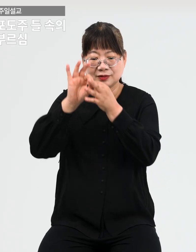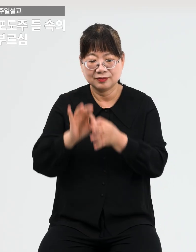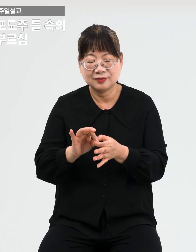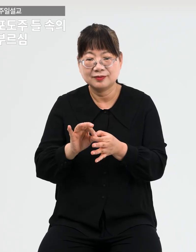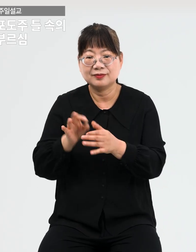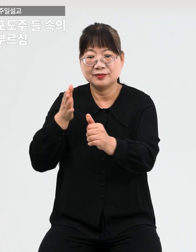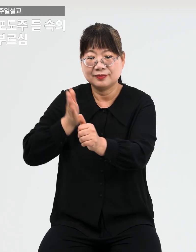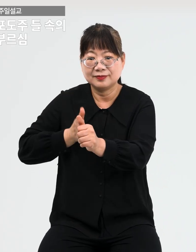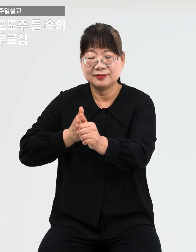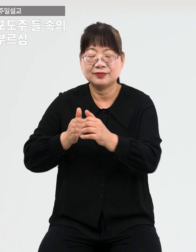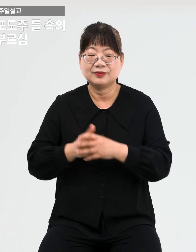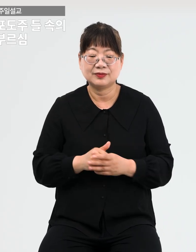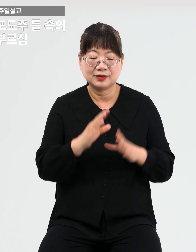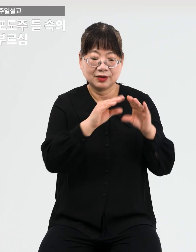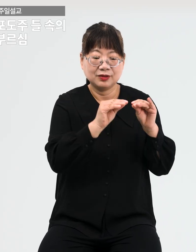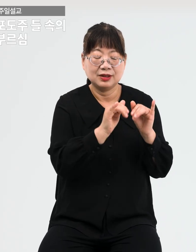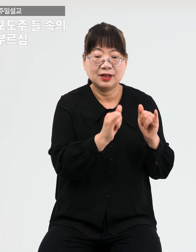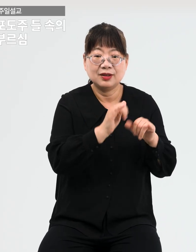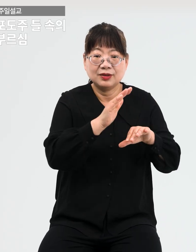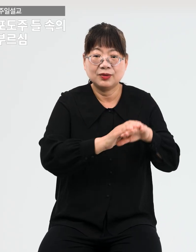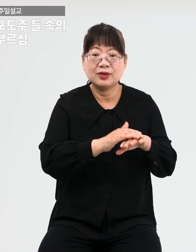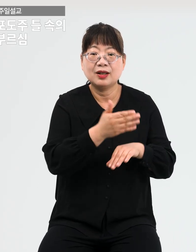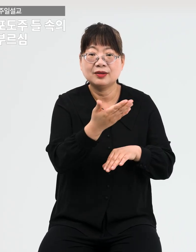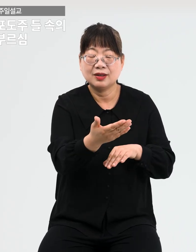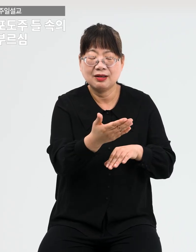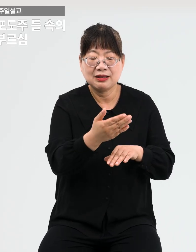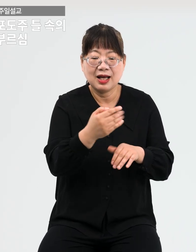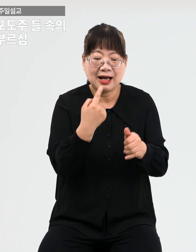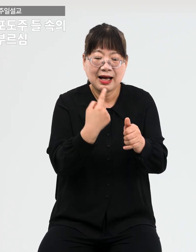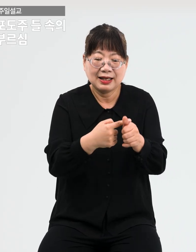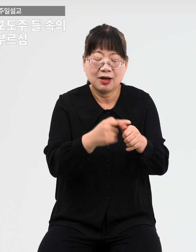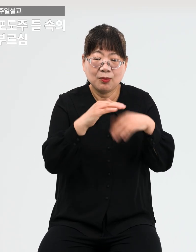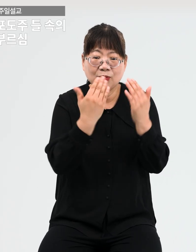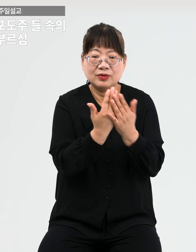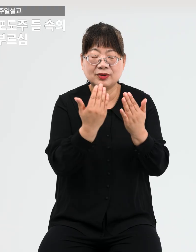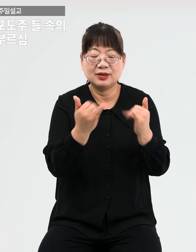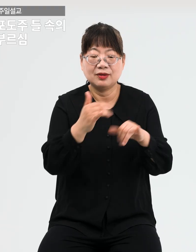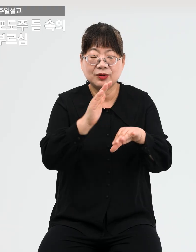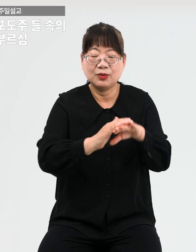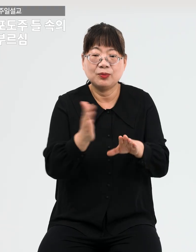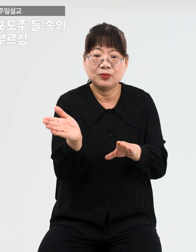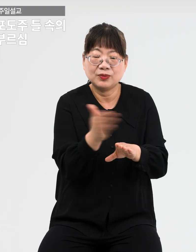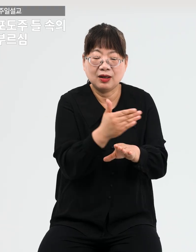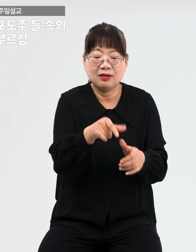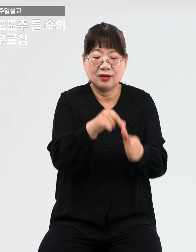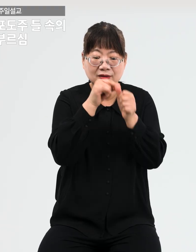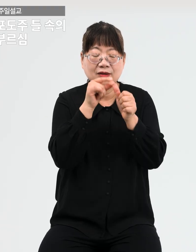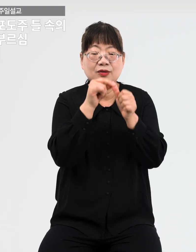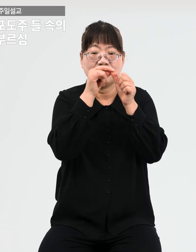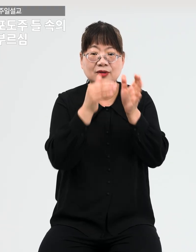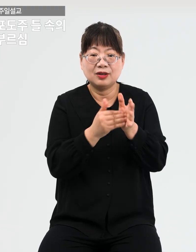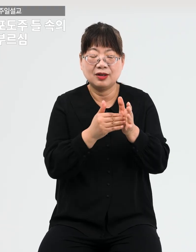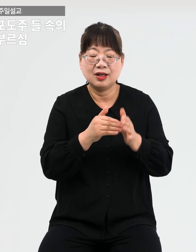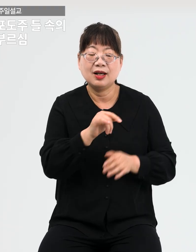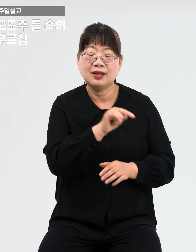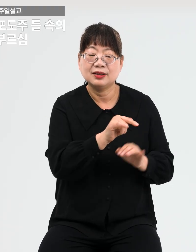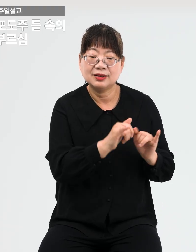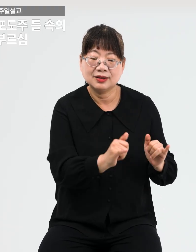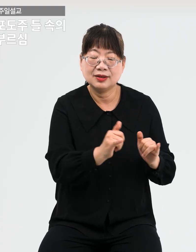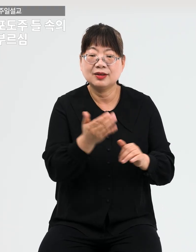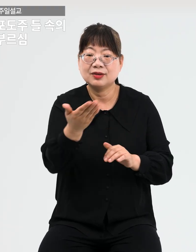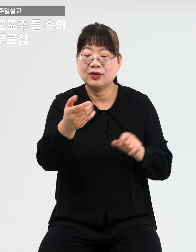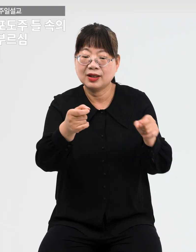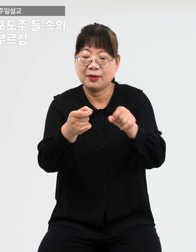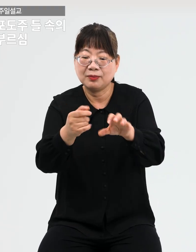계속해서 애굽 사람의 손과 너희를 학대하는 모든 자의 손에서 너희를 건져내고 그들을 너희